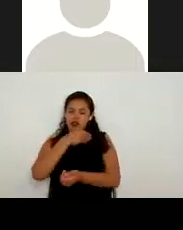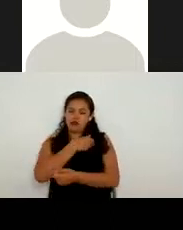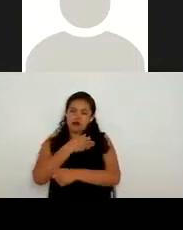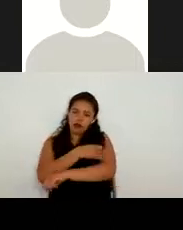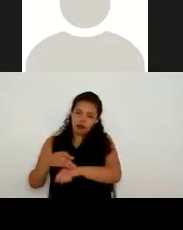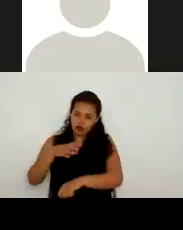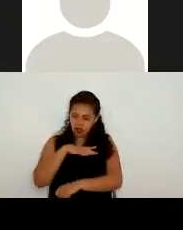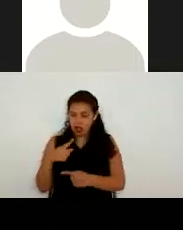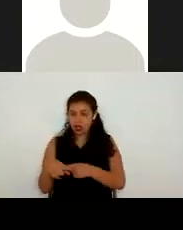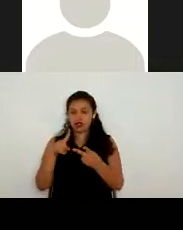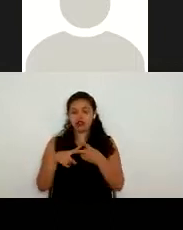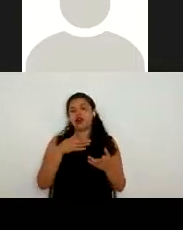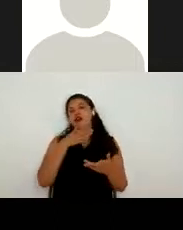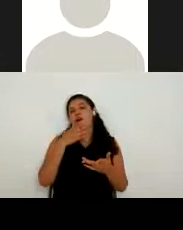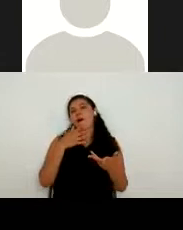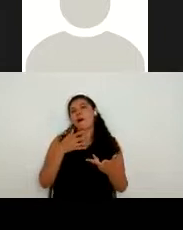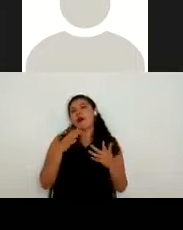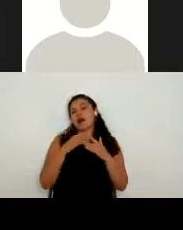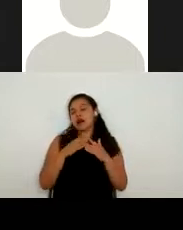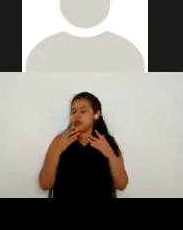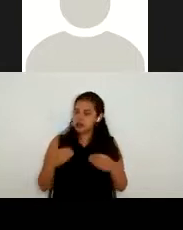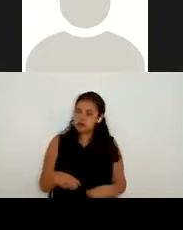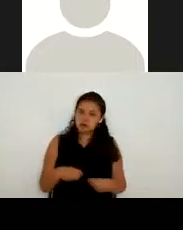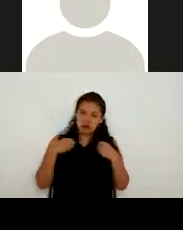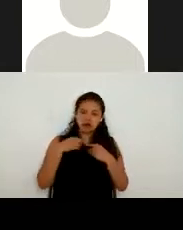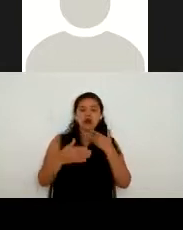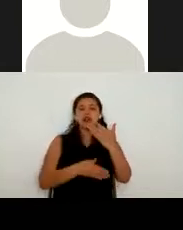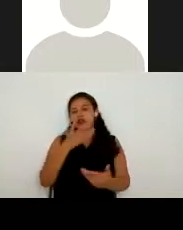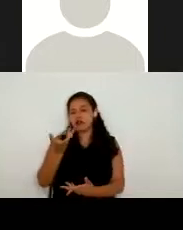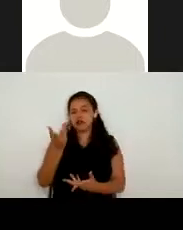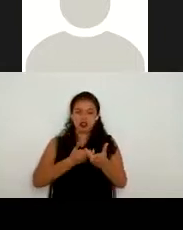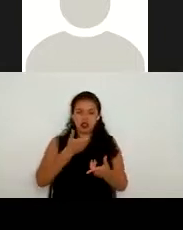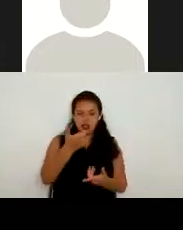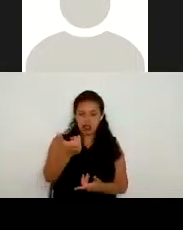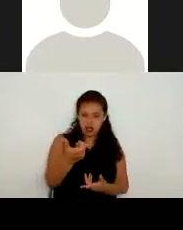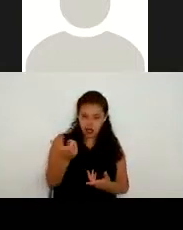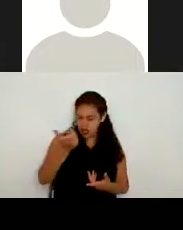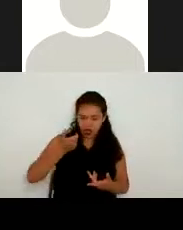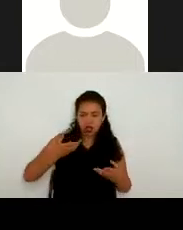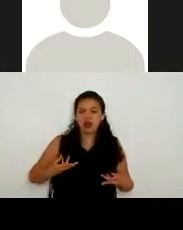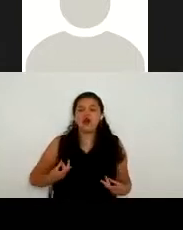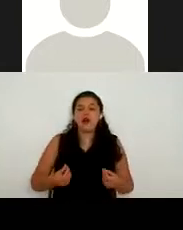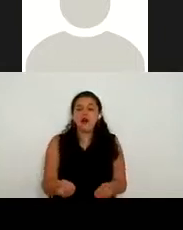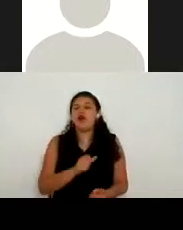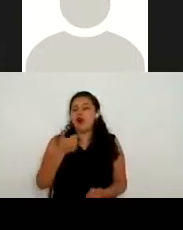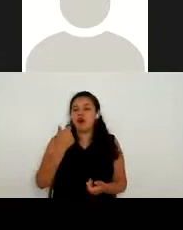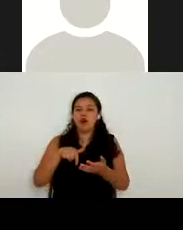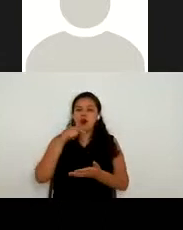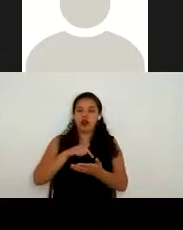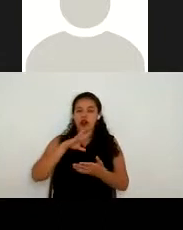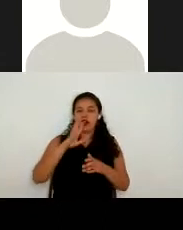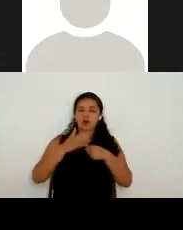los servicios los ingresos egresos el lugar de residencia en lotes como veremos más